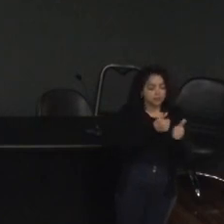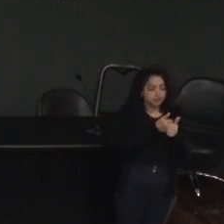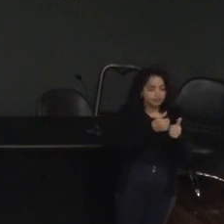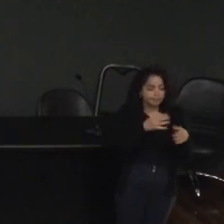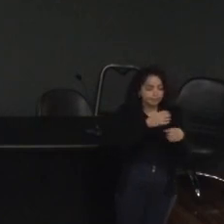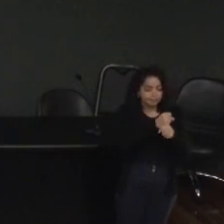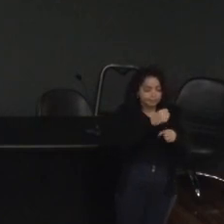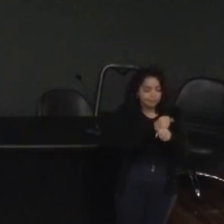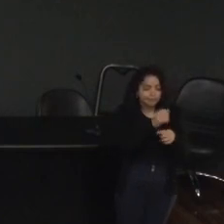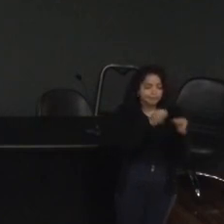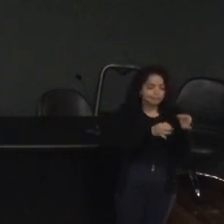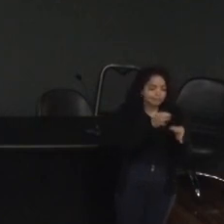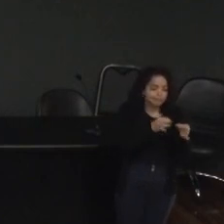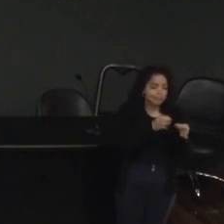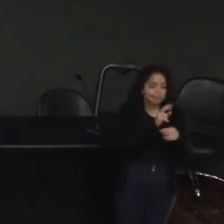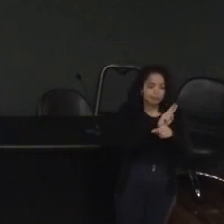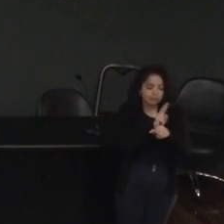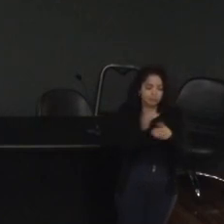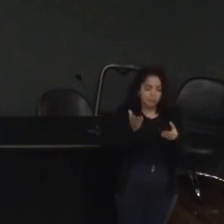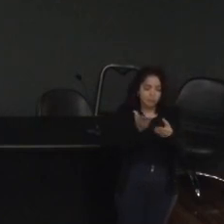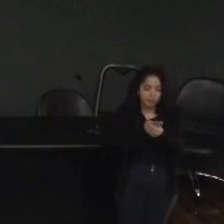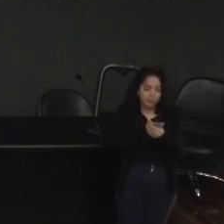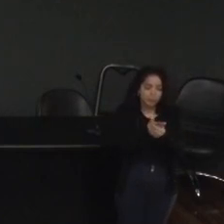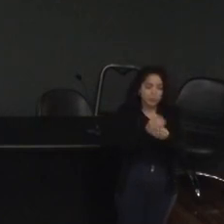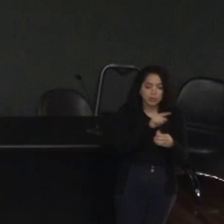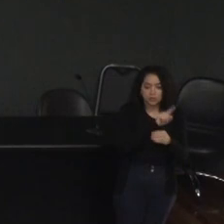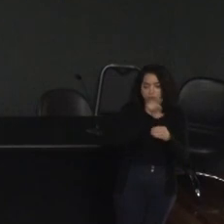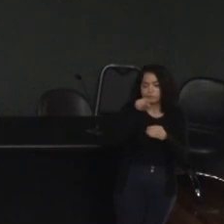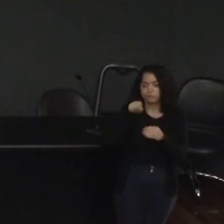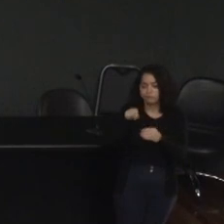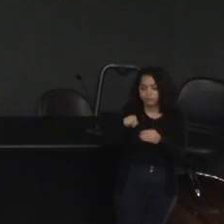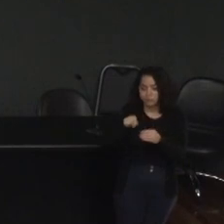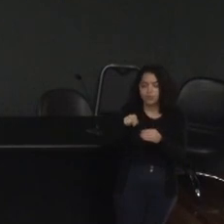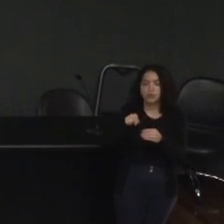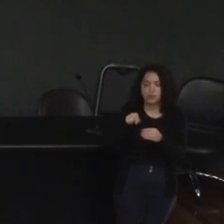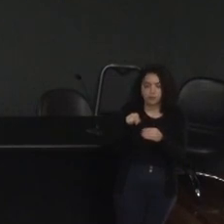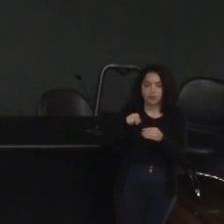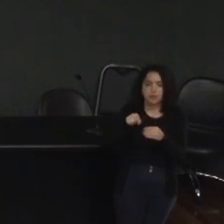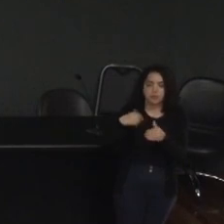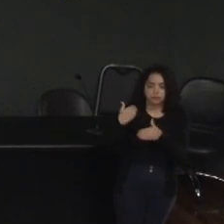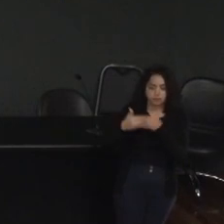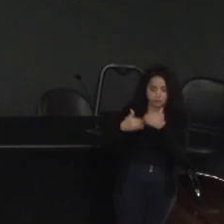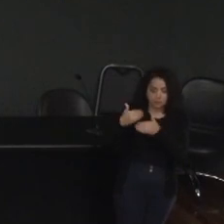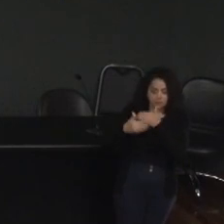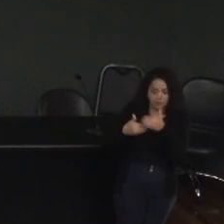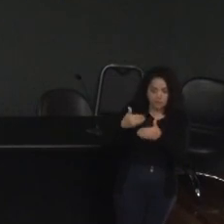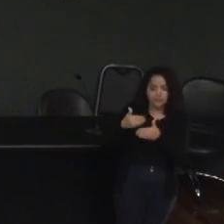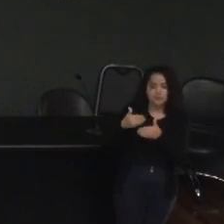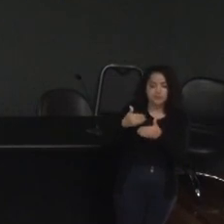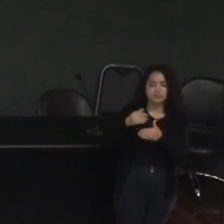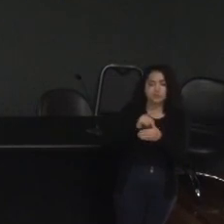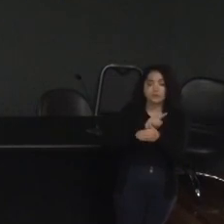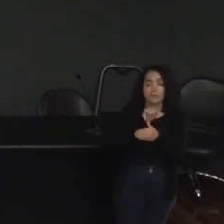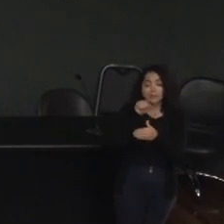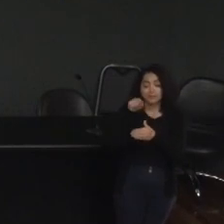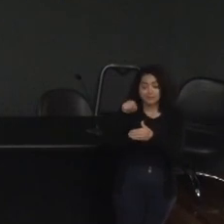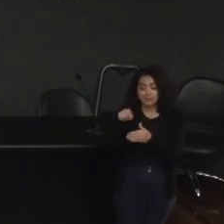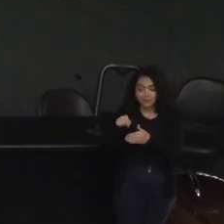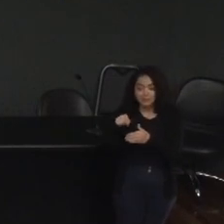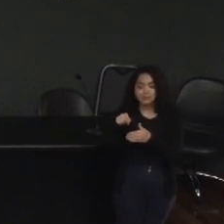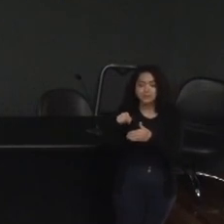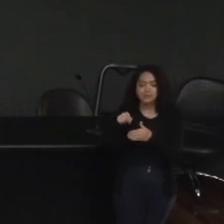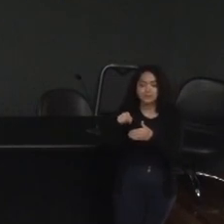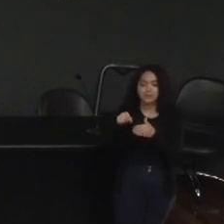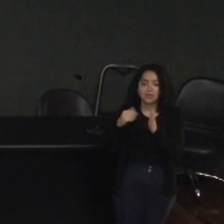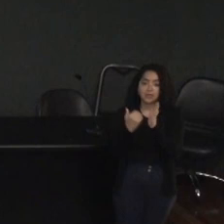fiscalização pegou um processo x e esse processo a gente ainda tá fazendo todos esses aqui mas esse processo ele tava